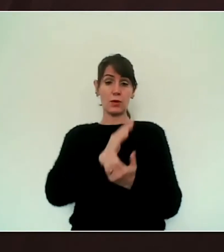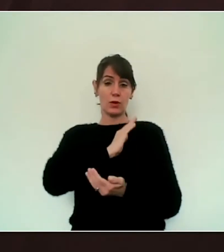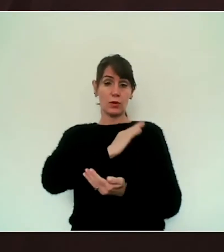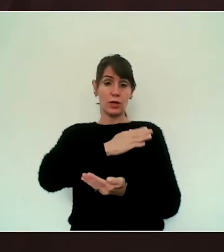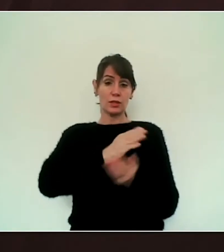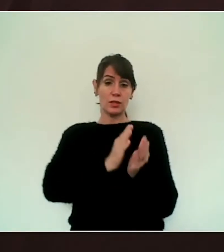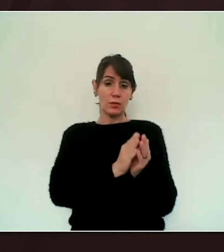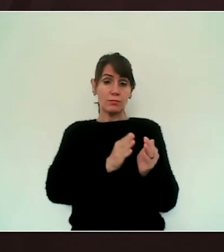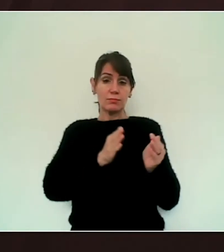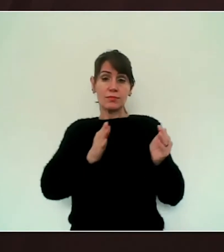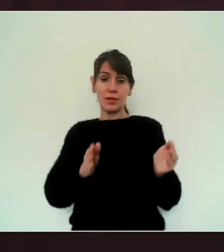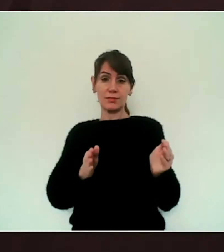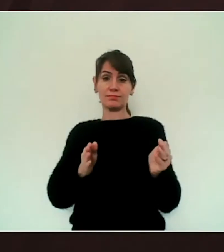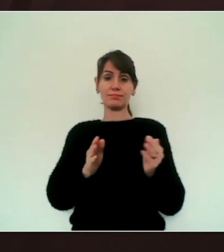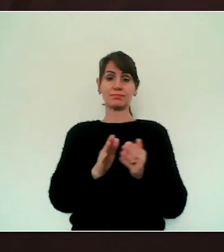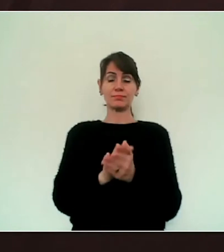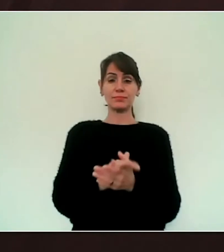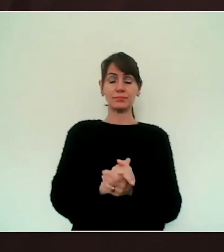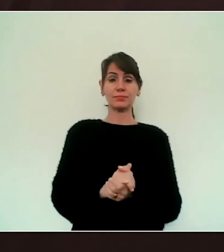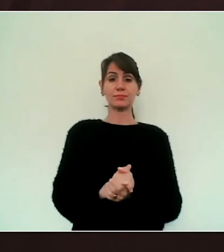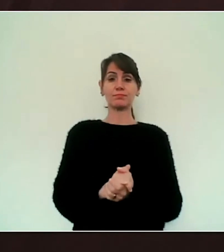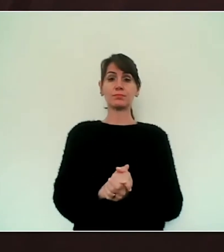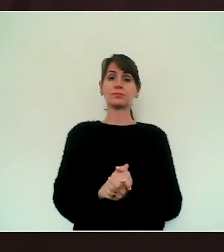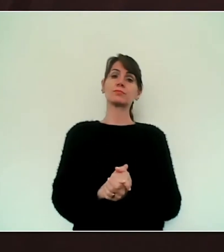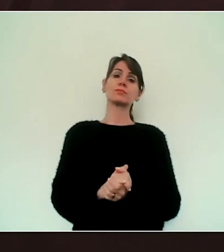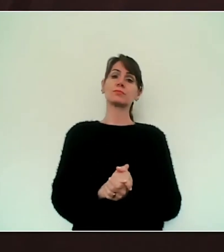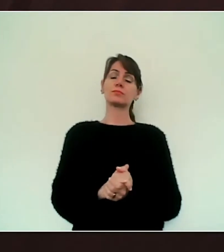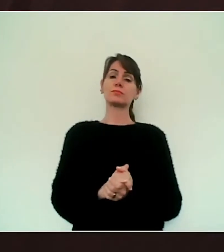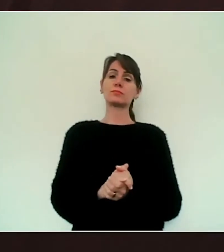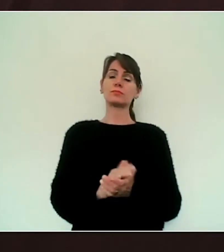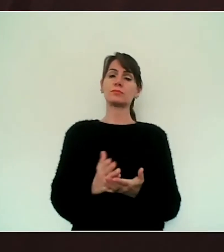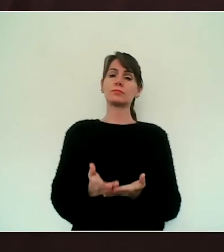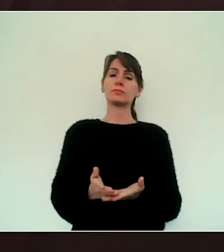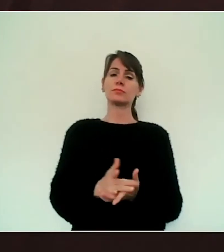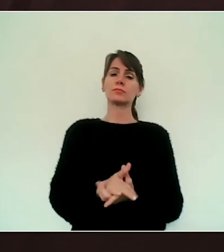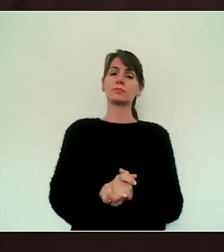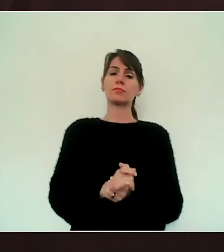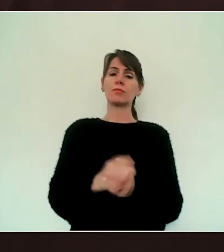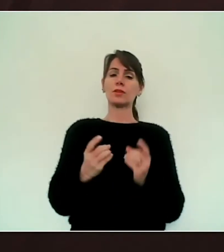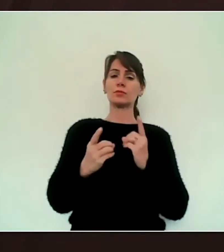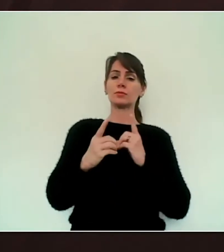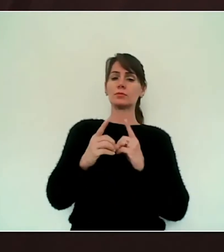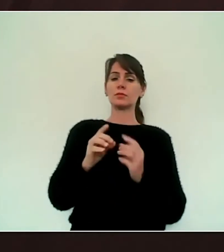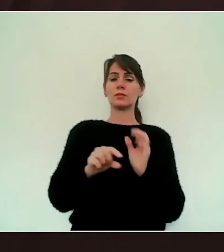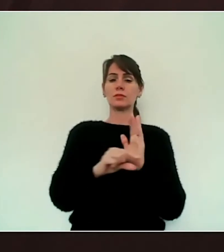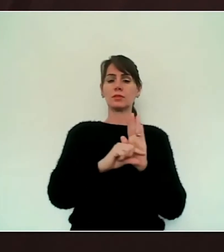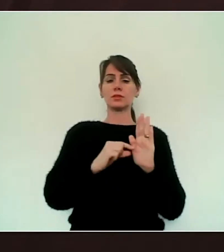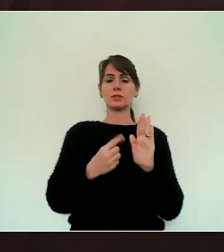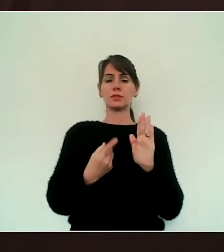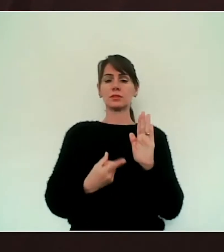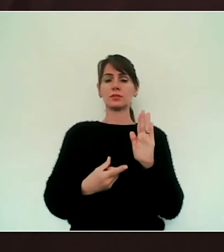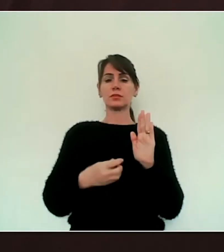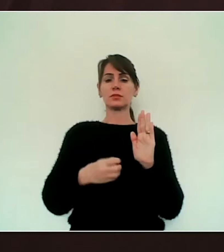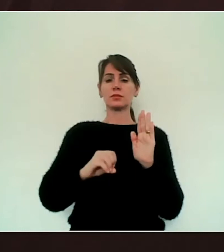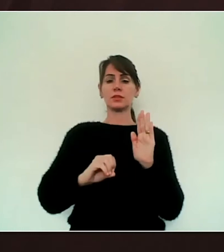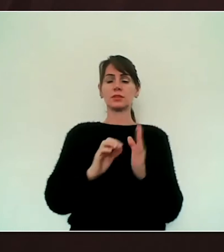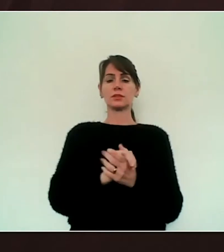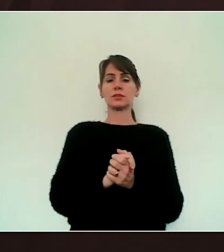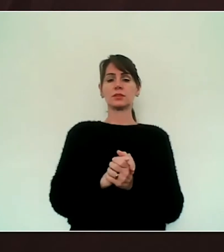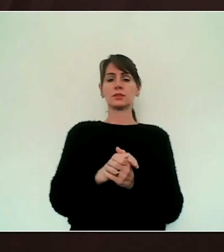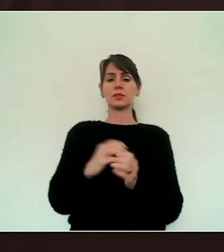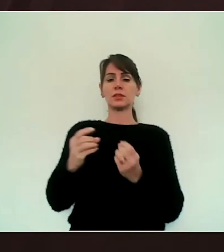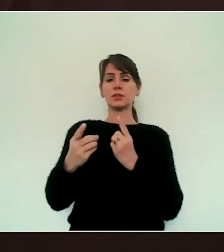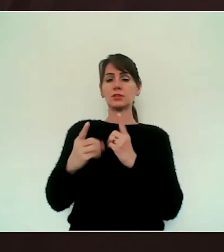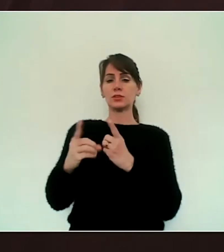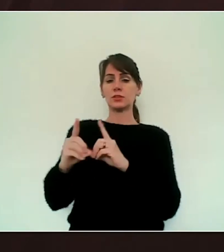A explicação. Então se aproximaram os discípulos, versículo 10. Então se aproximaram os discípulos e lhe